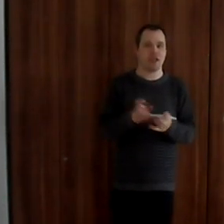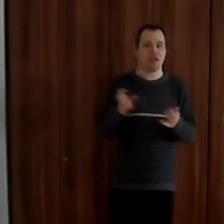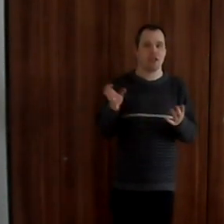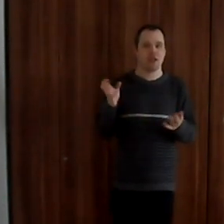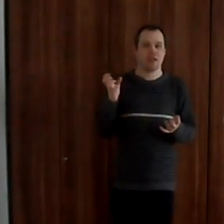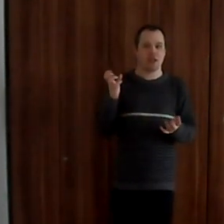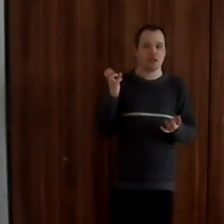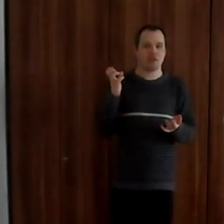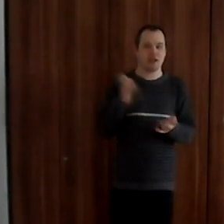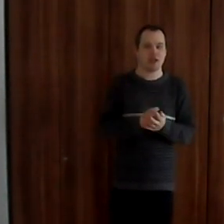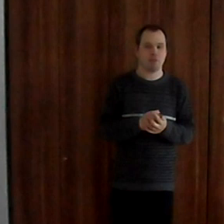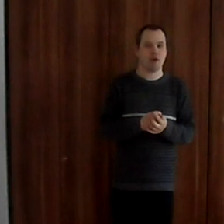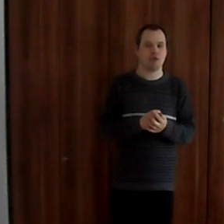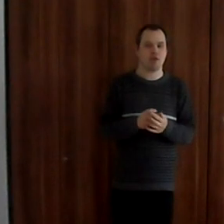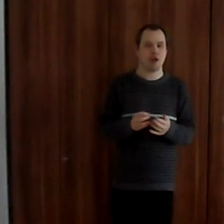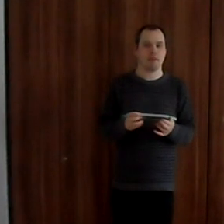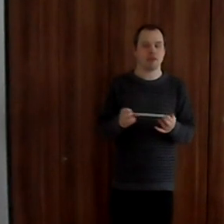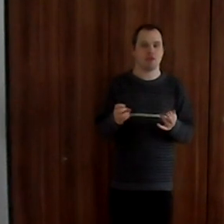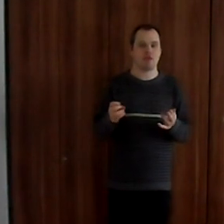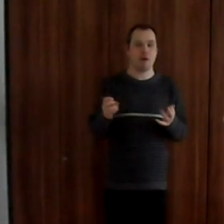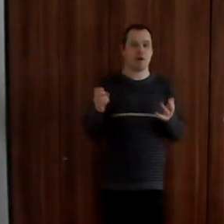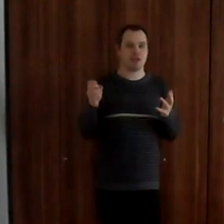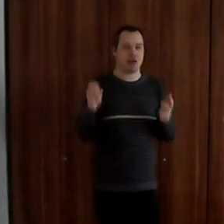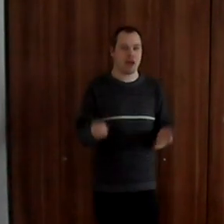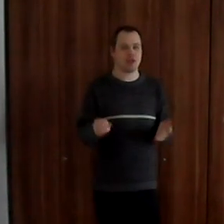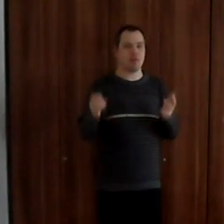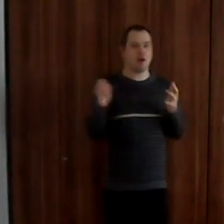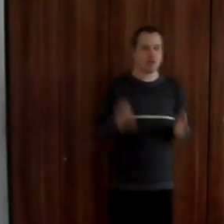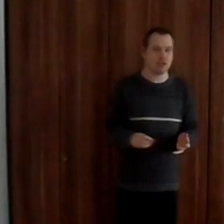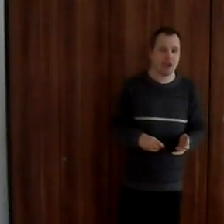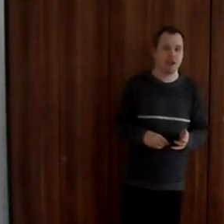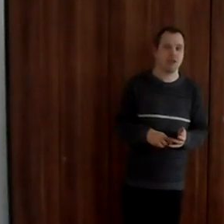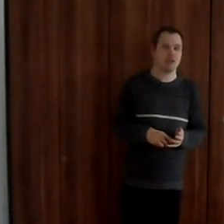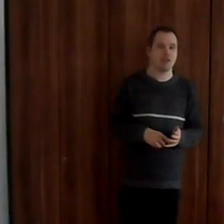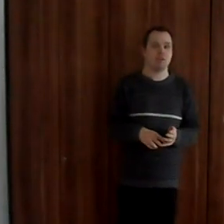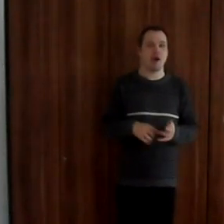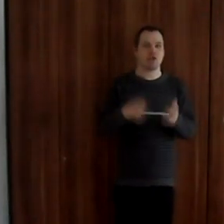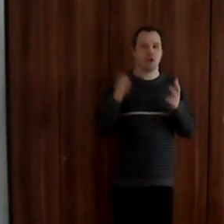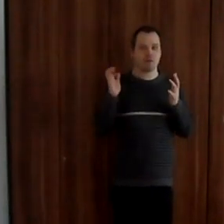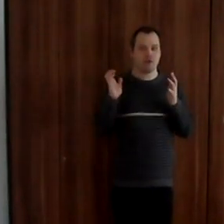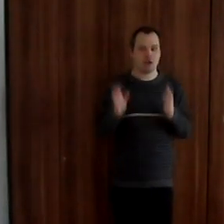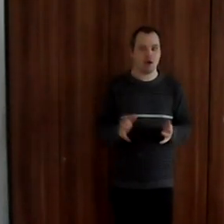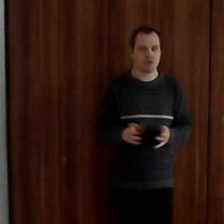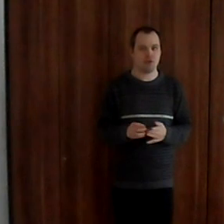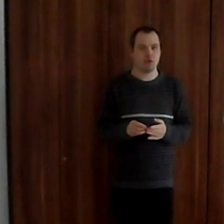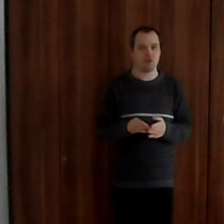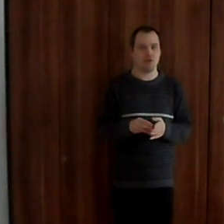2022. Taka dziewczynka, która reprezentowała nasz kraj, czyli Polskę, bardzo dobrze wykonała swój